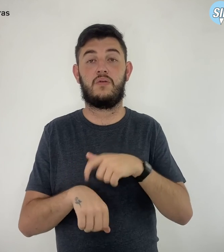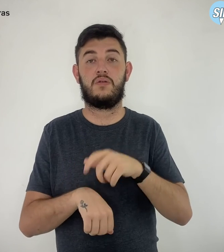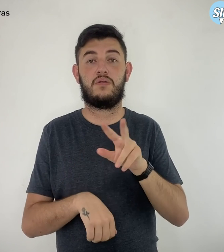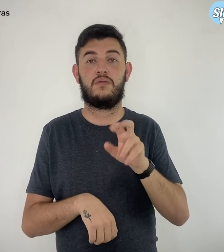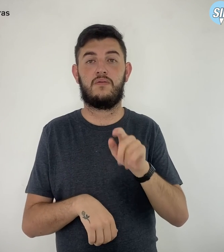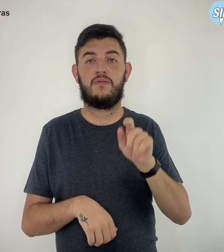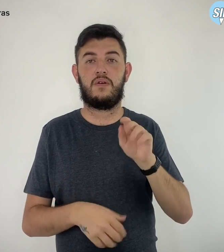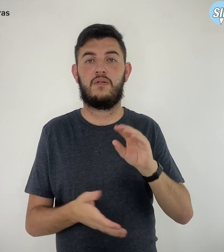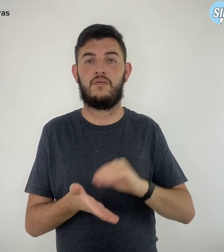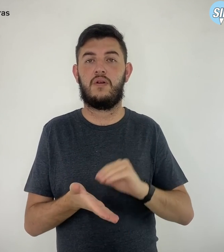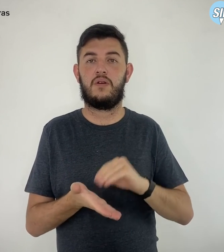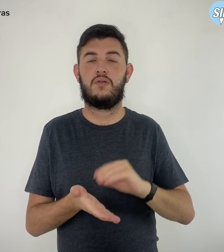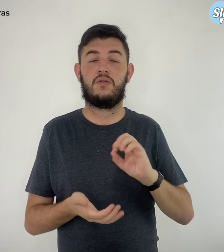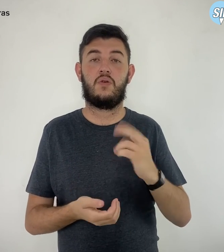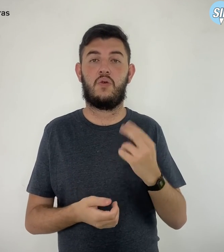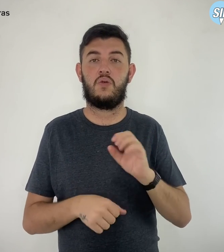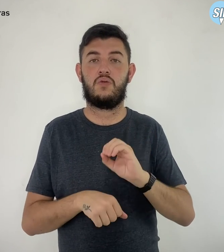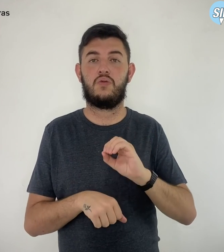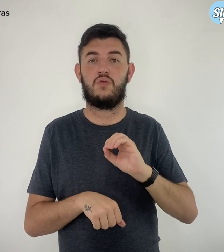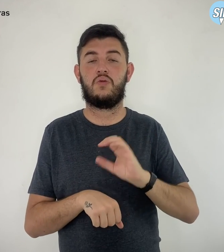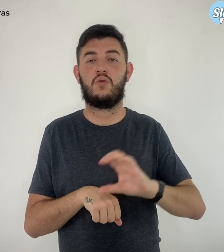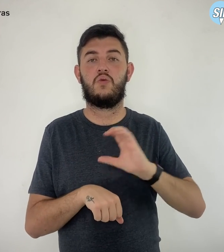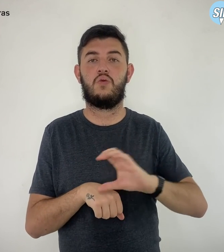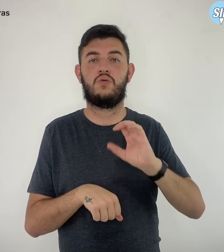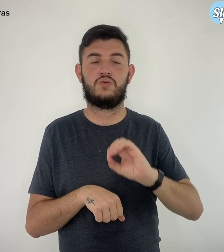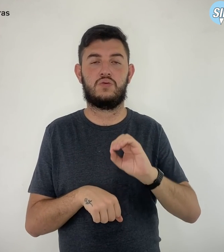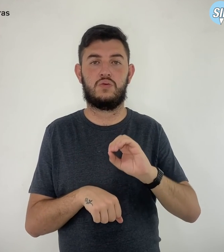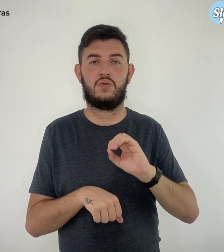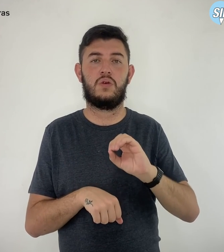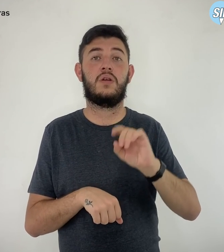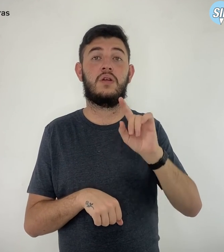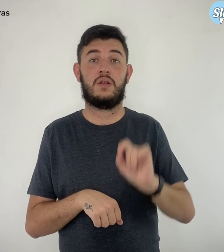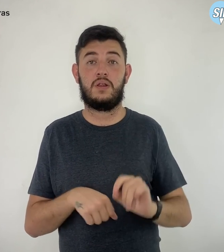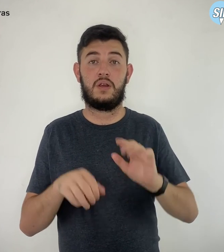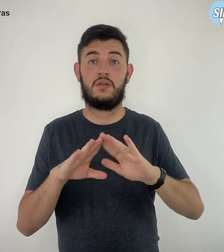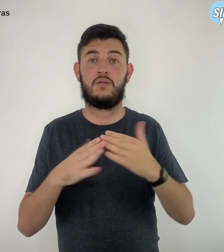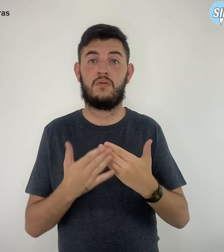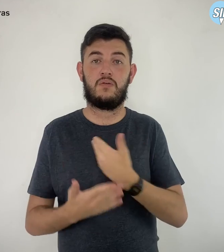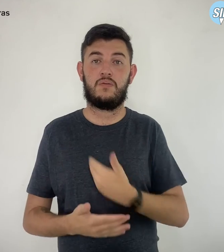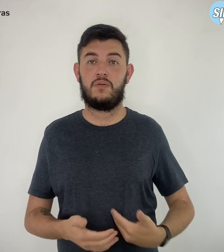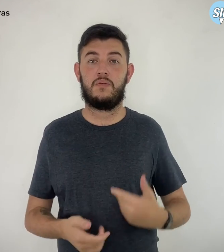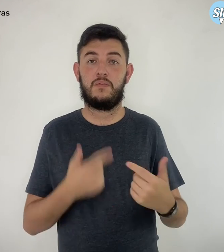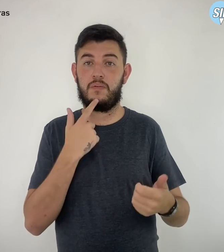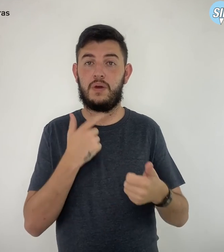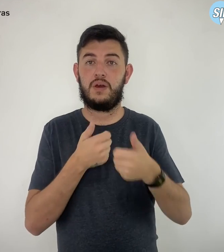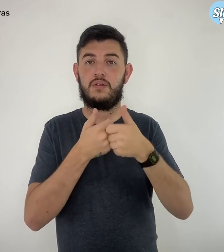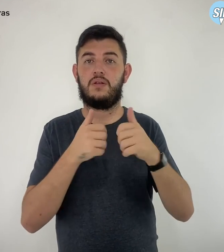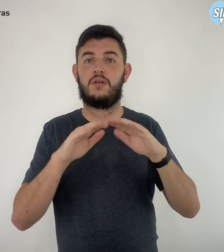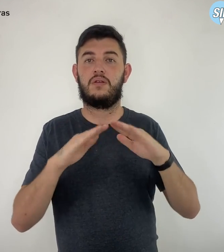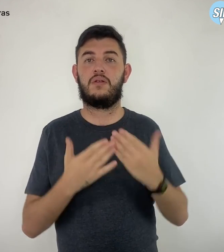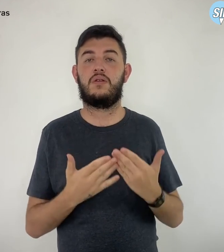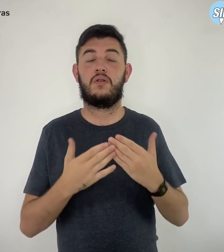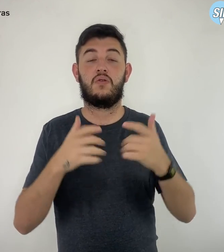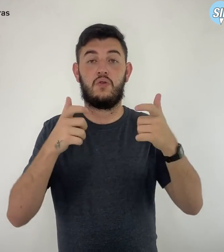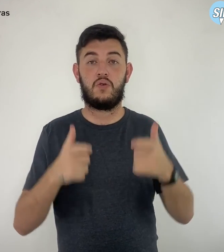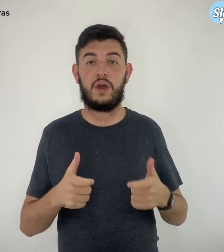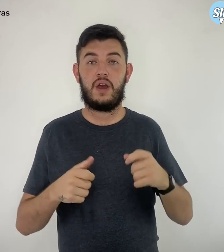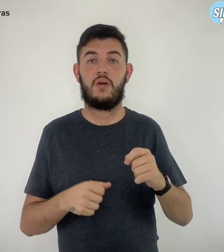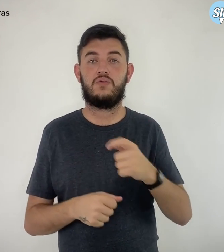cursos regulares da rede pública na localidade da residência do educando, ficando o poder